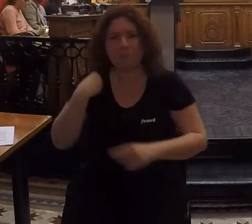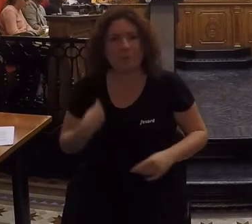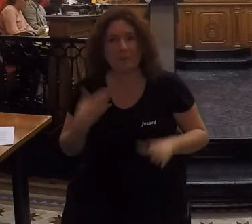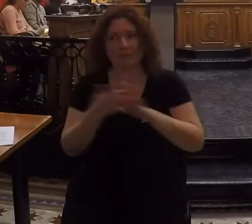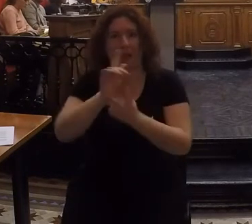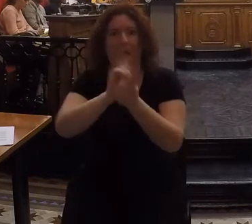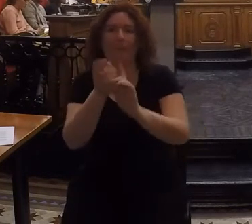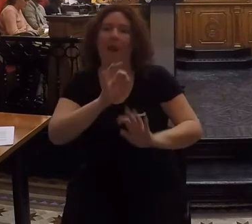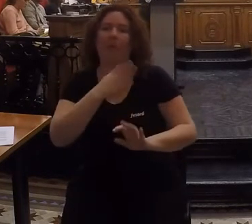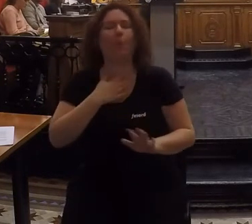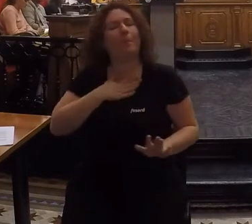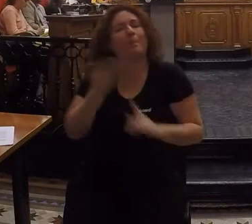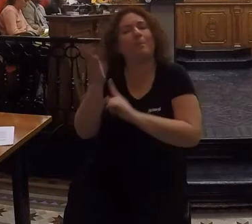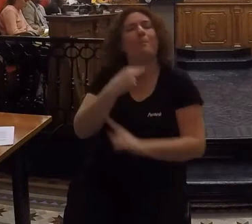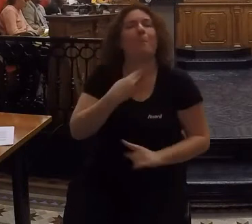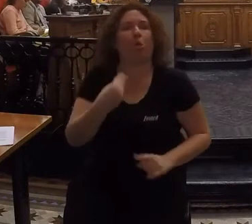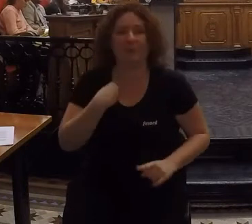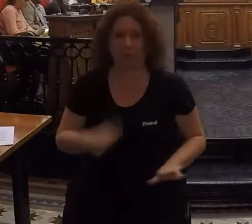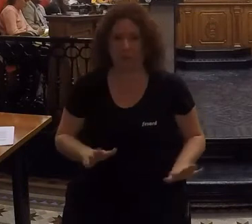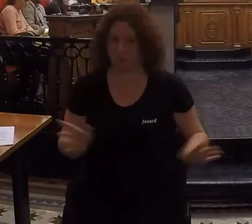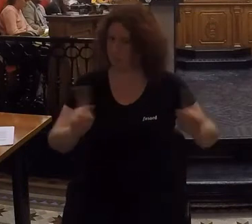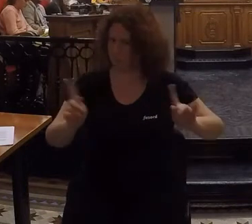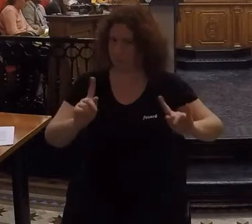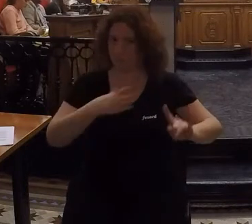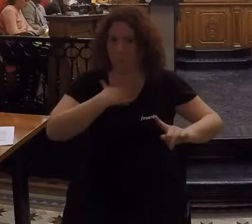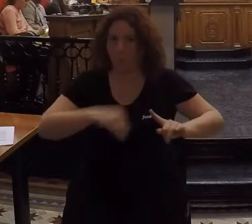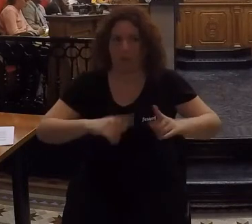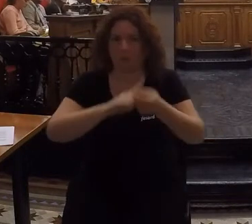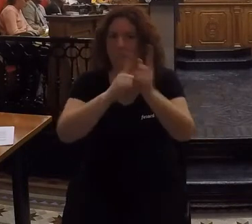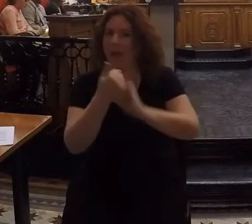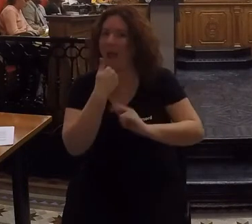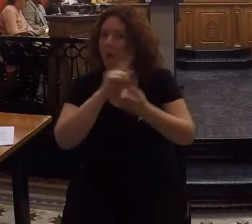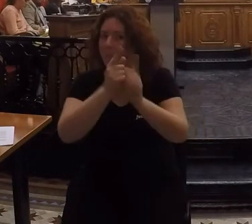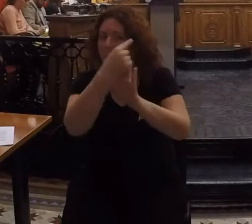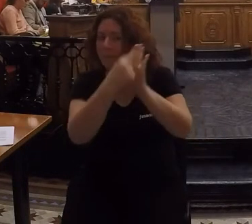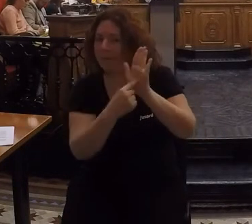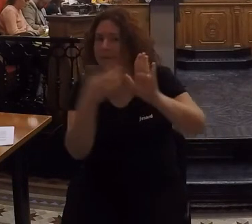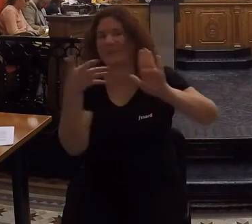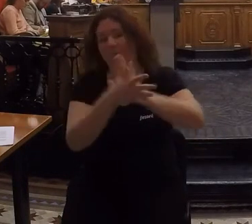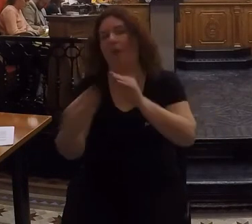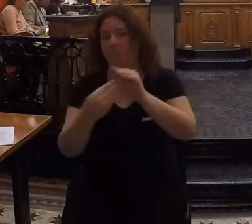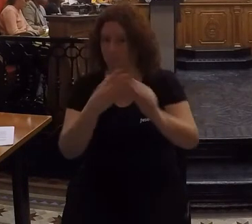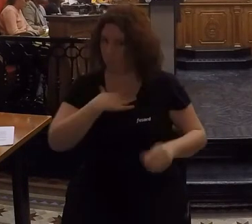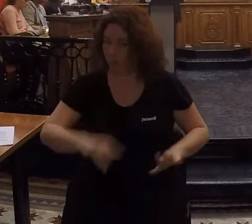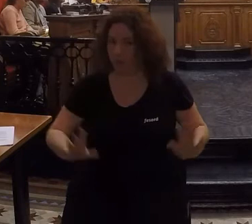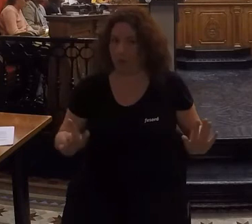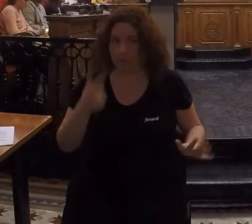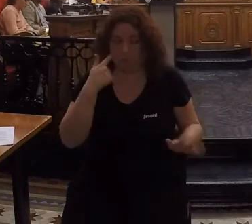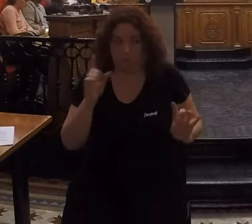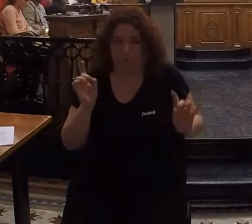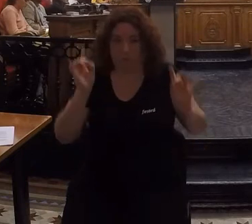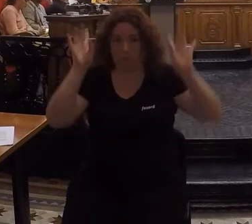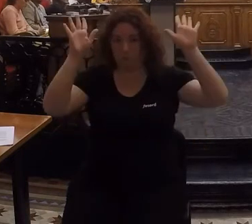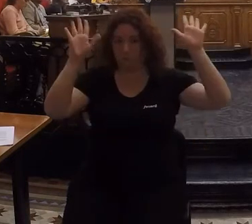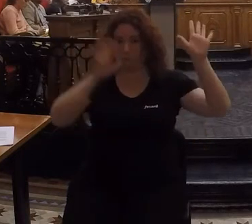pleno 3 alegaciones a ordenanzas fiscales y ninguna a los presupuestos municipales. Sorprende del Grupo